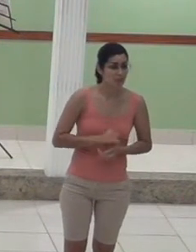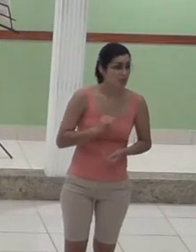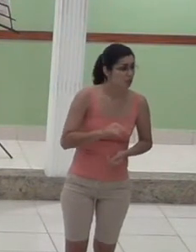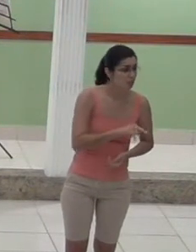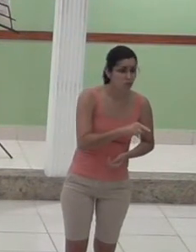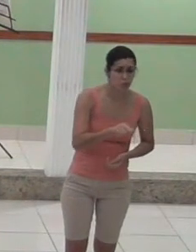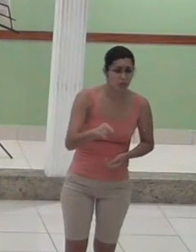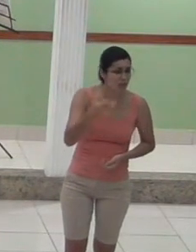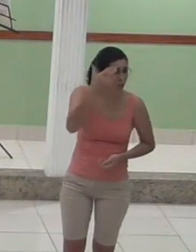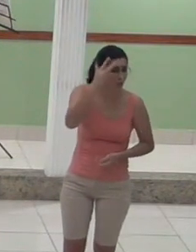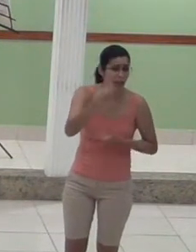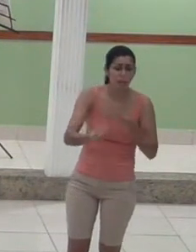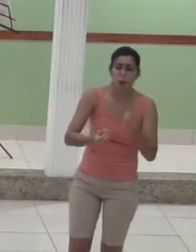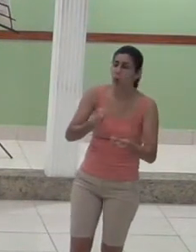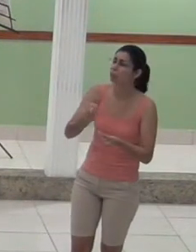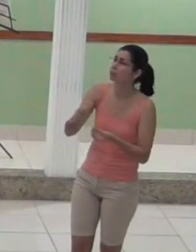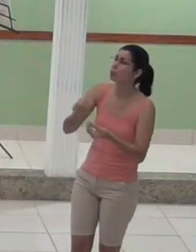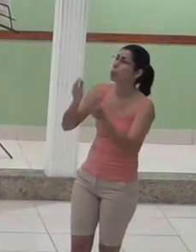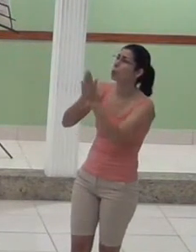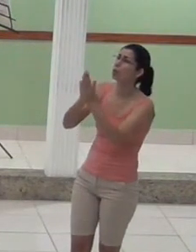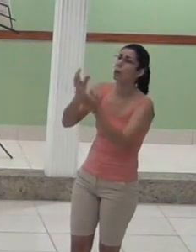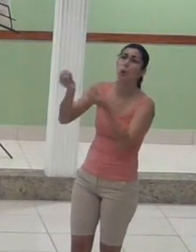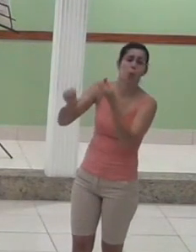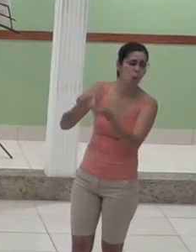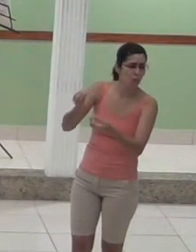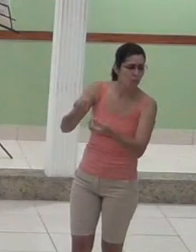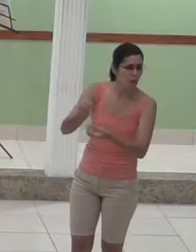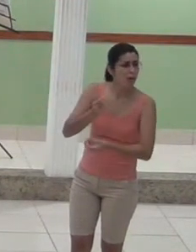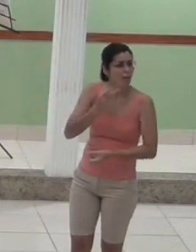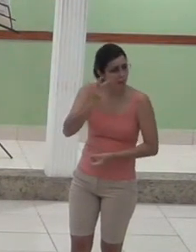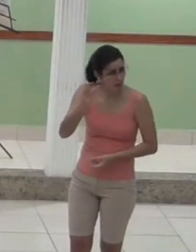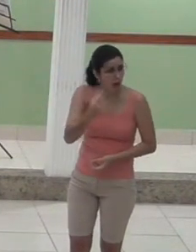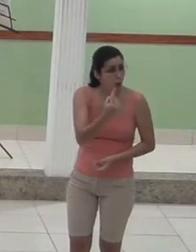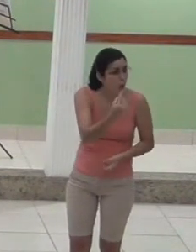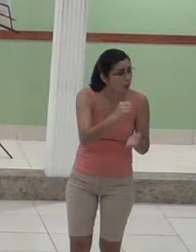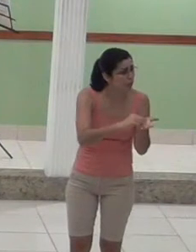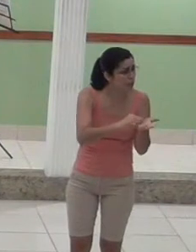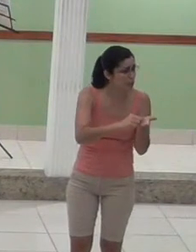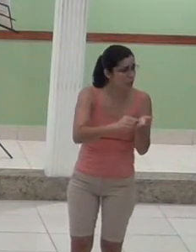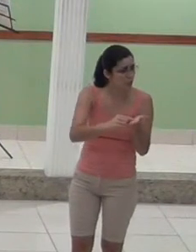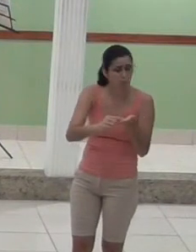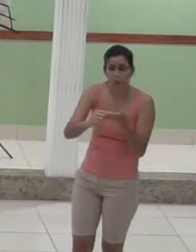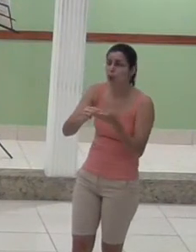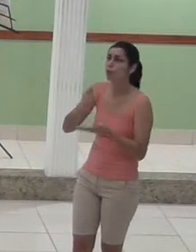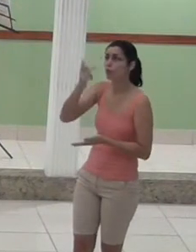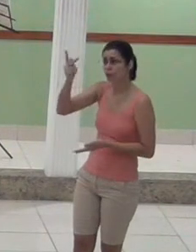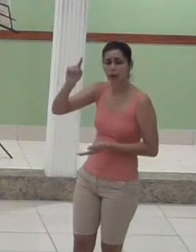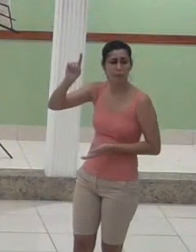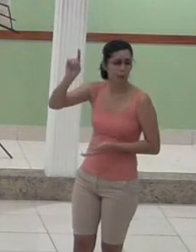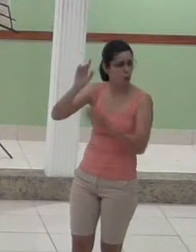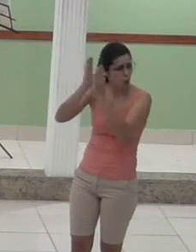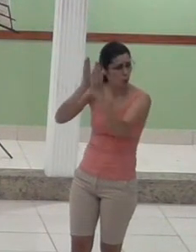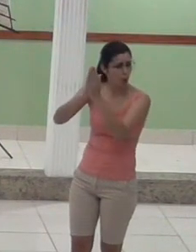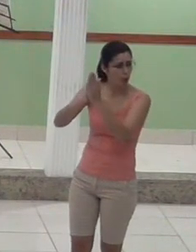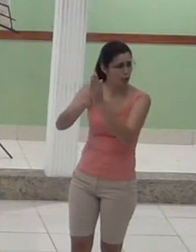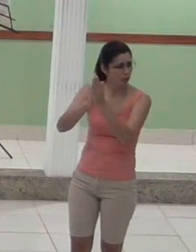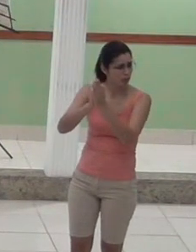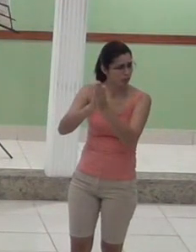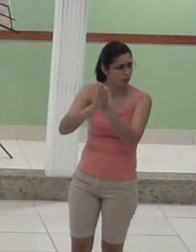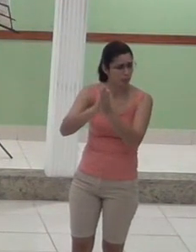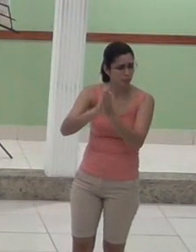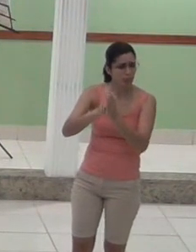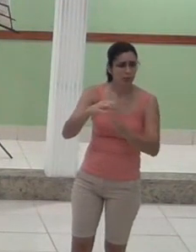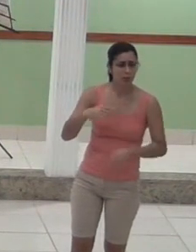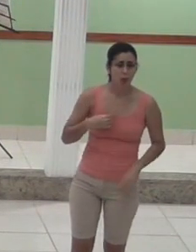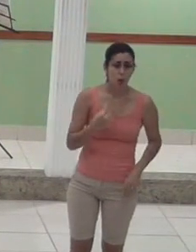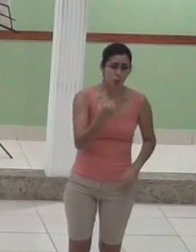expressar diante de Deus, fale um versículo. E o versículo que eu já tinha comigo e continuo tendo na minha vida,